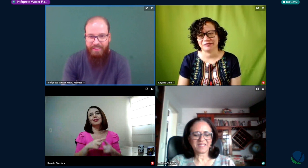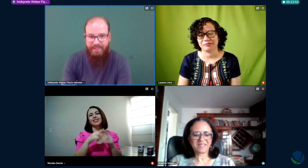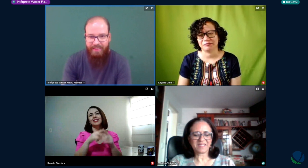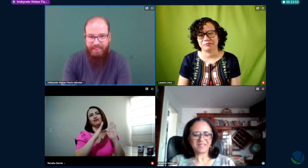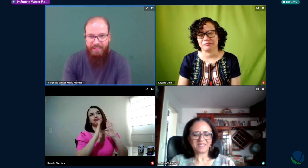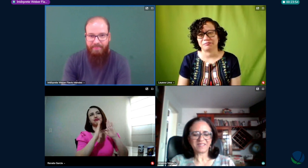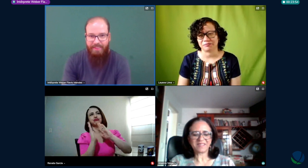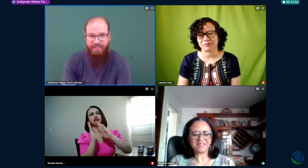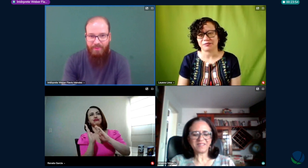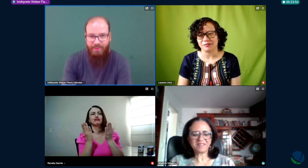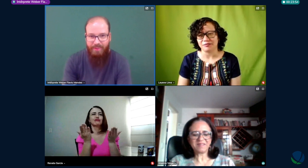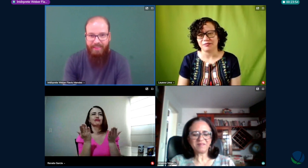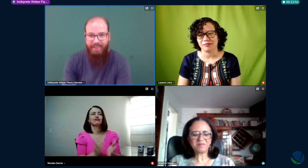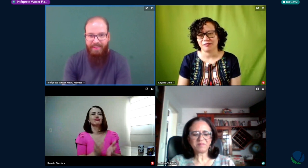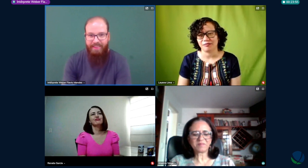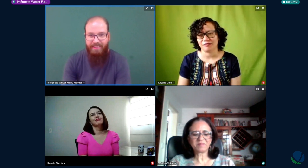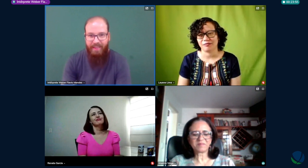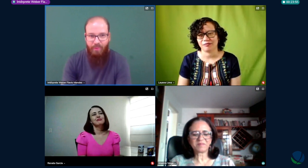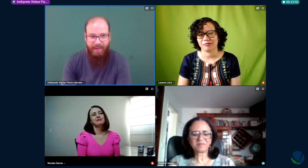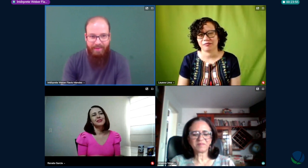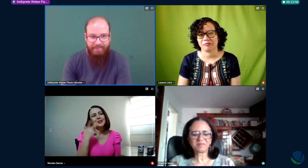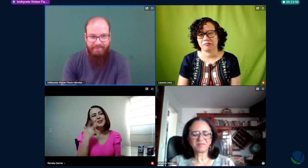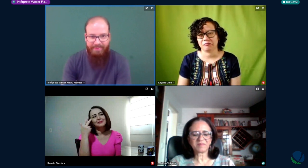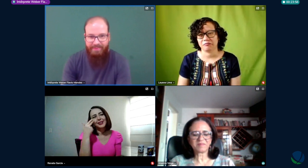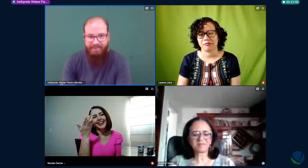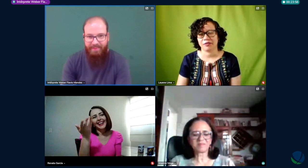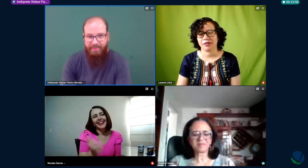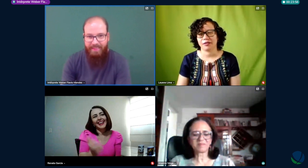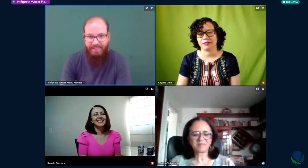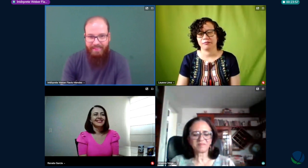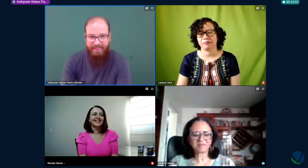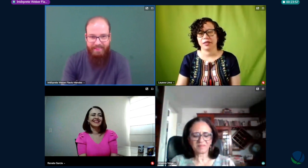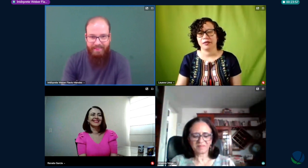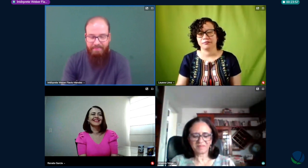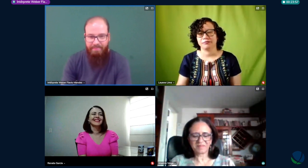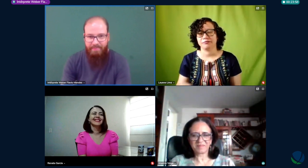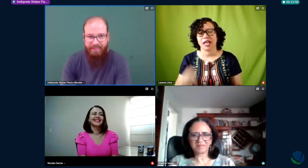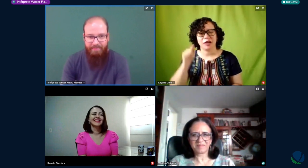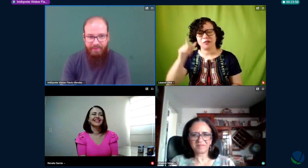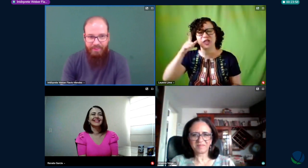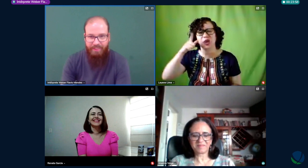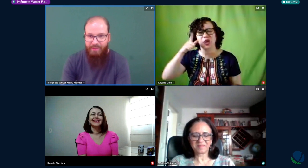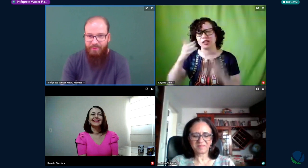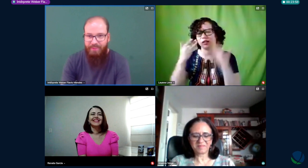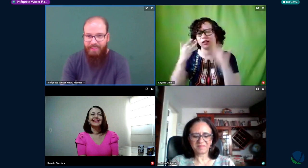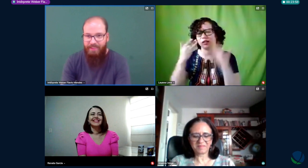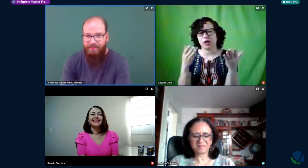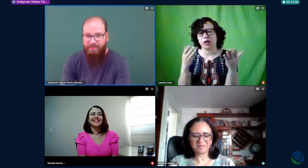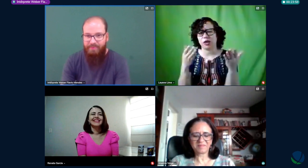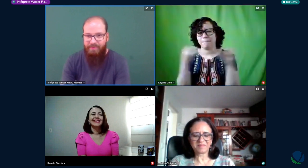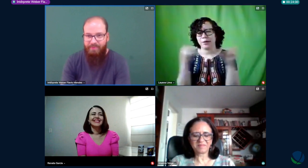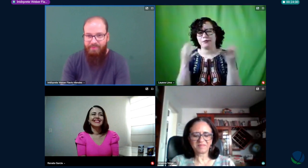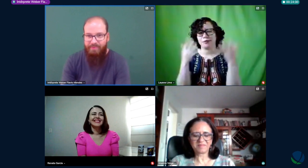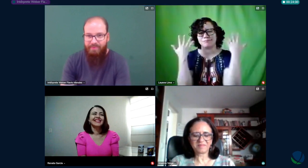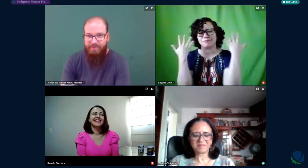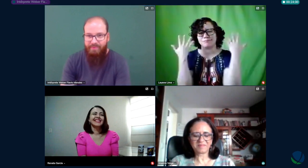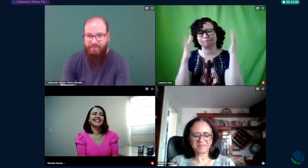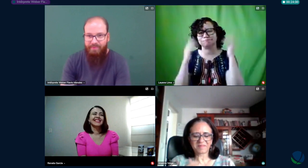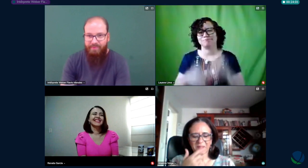Logo de início ali já precisou se adequar, mas pelo jeito deu tudo certo.